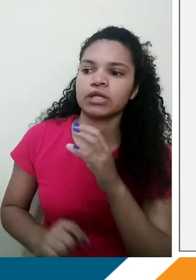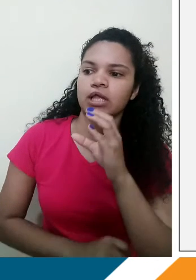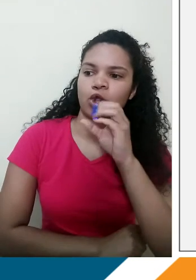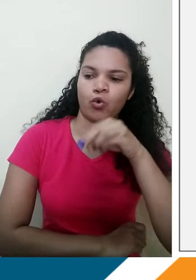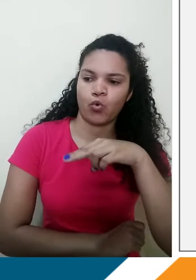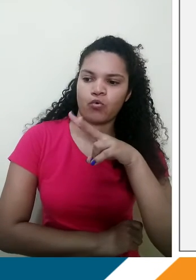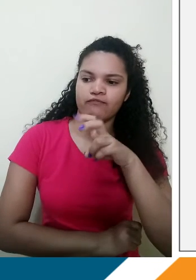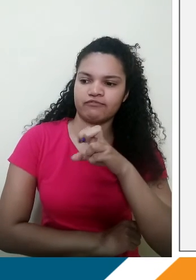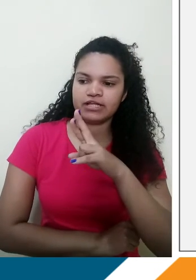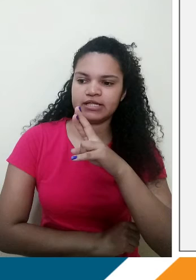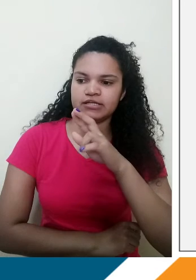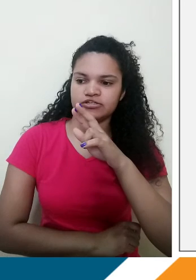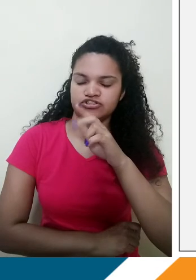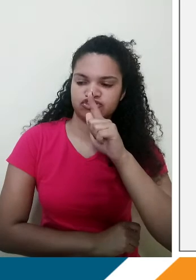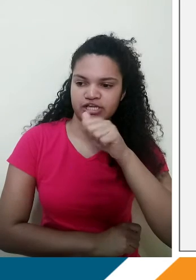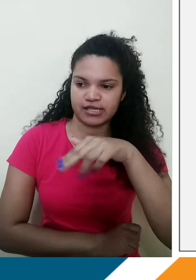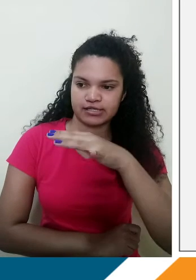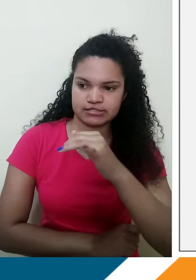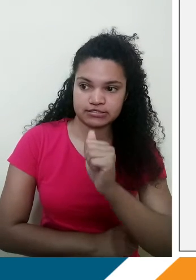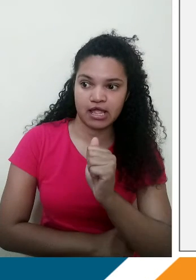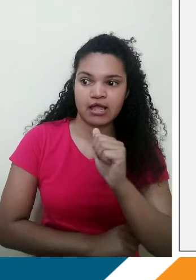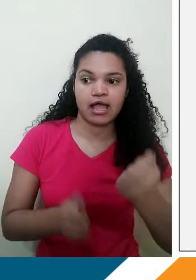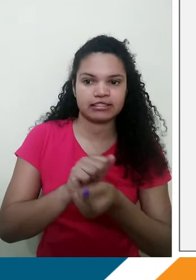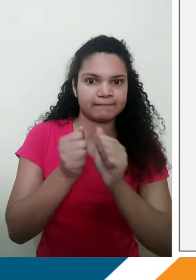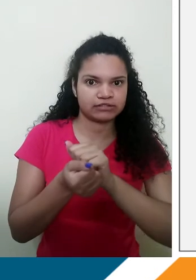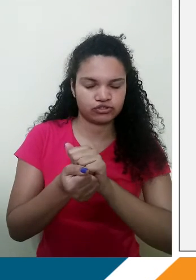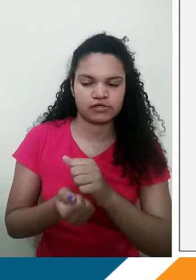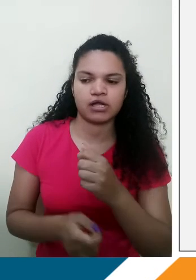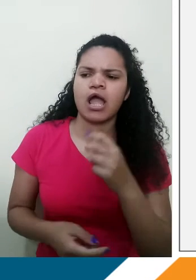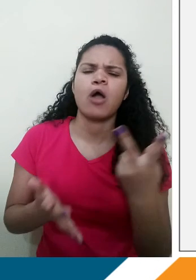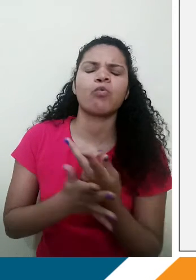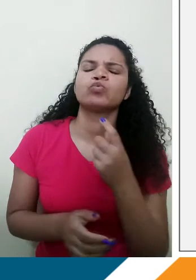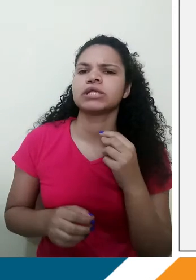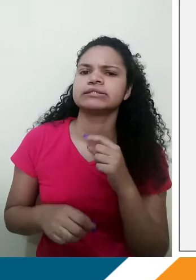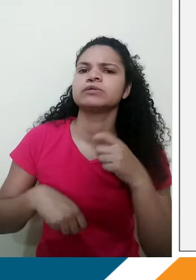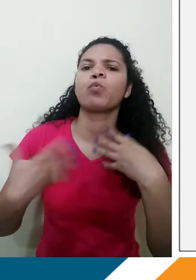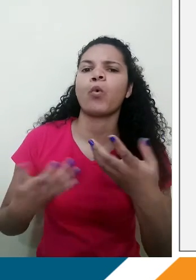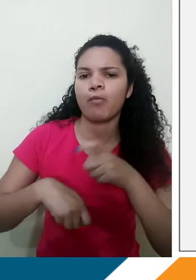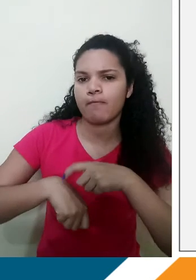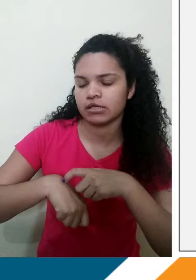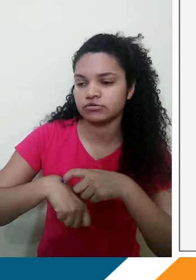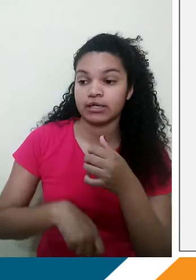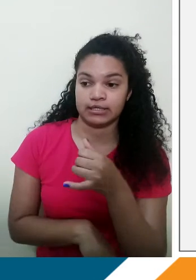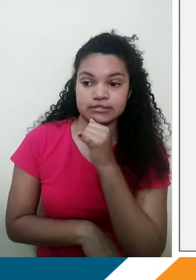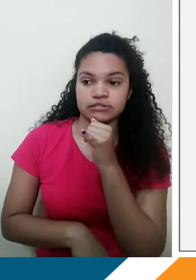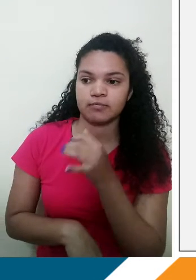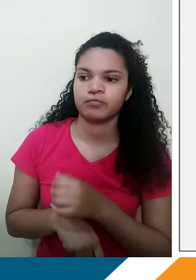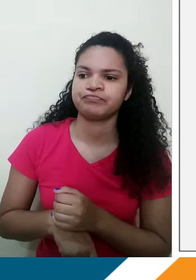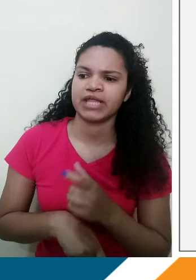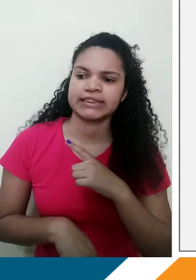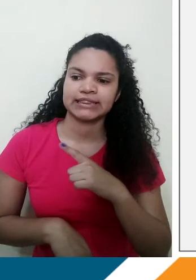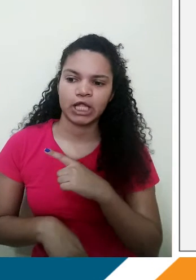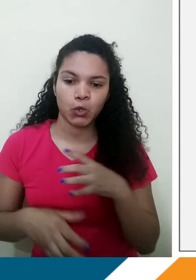adaptativa ocorre quando grupos não aparentados desenvolvem características